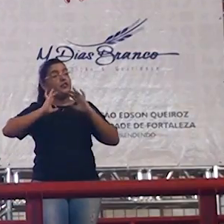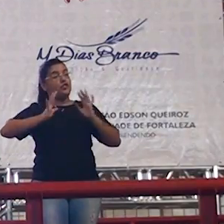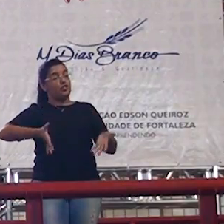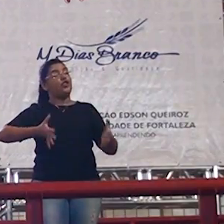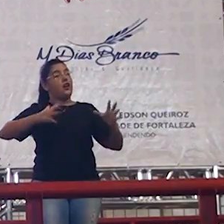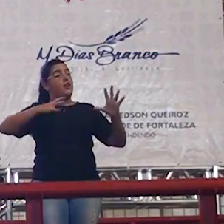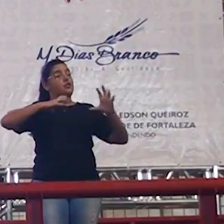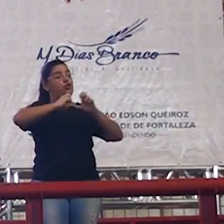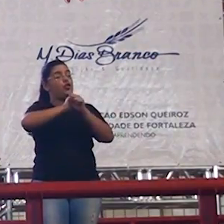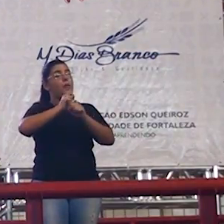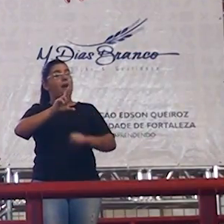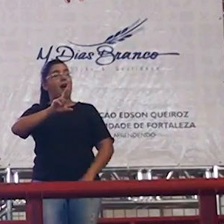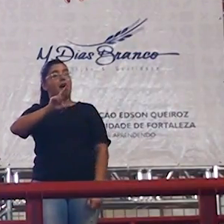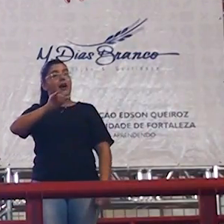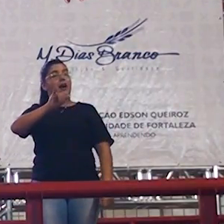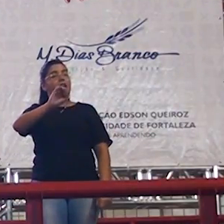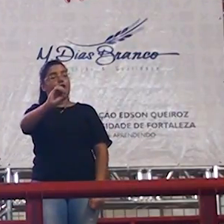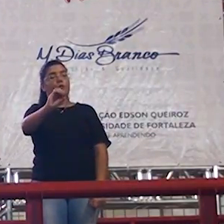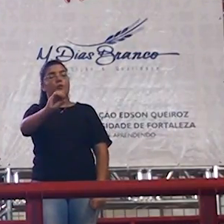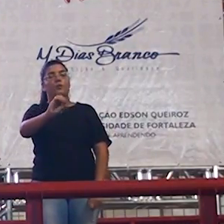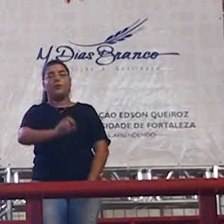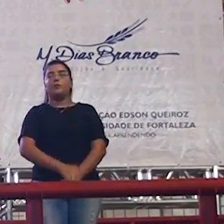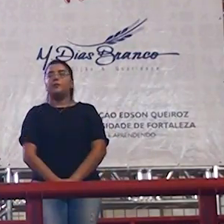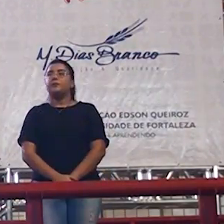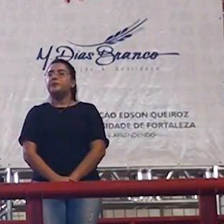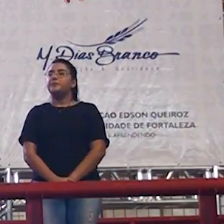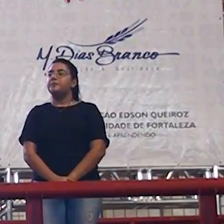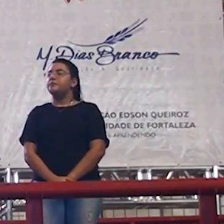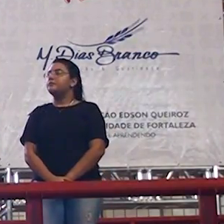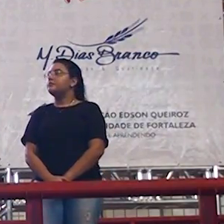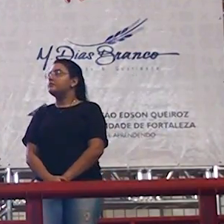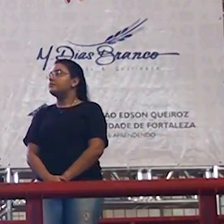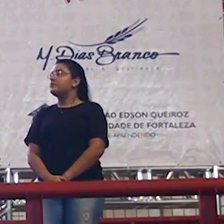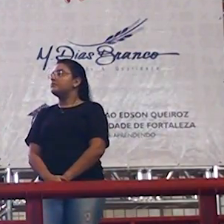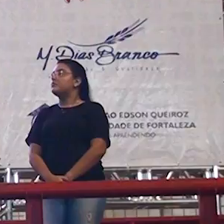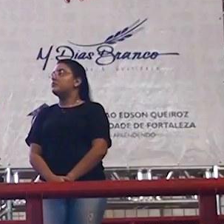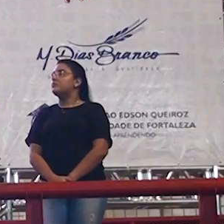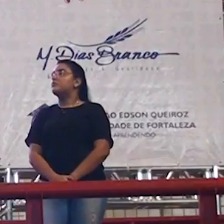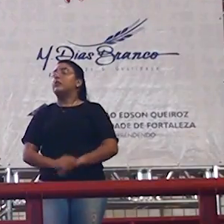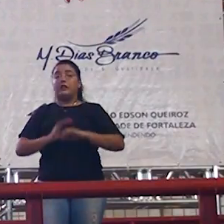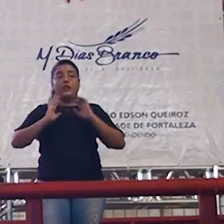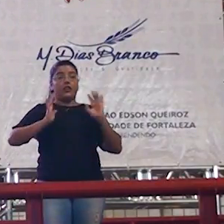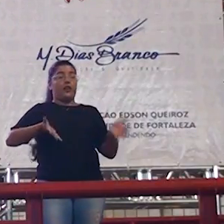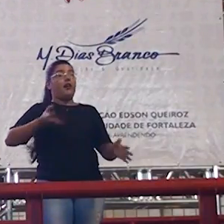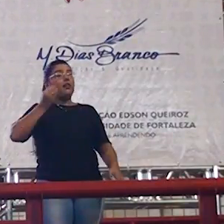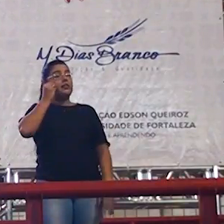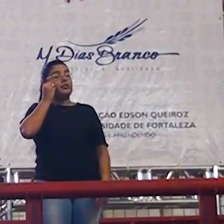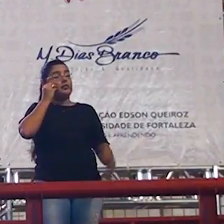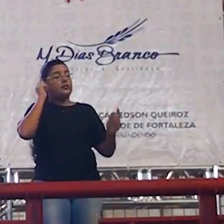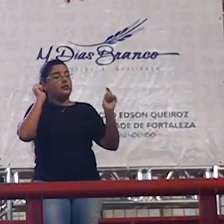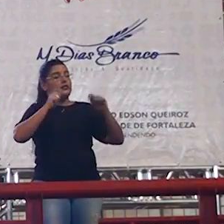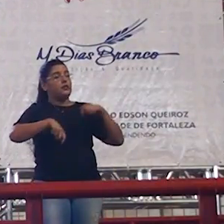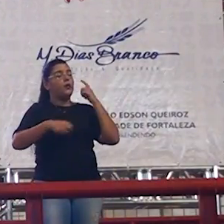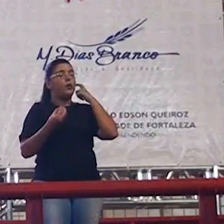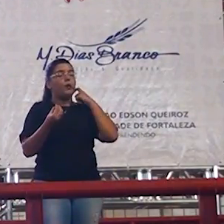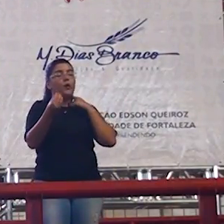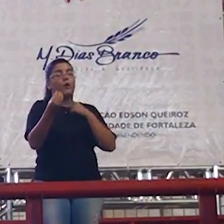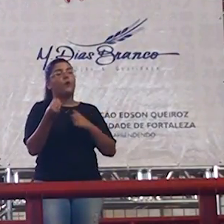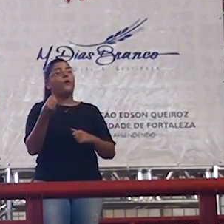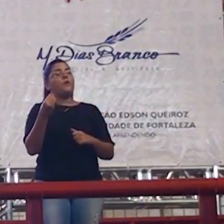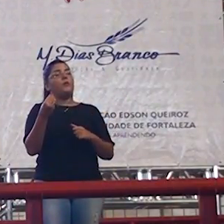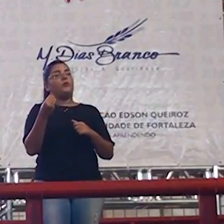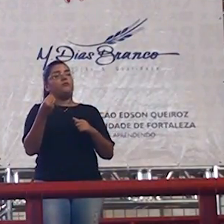dos raios, né? A soma dos raios já dava para interpretar quais seriam